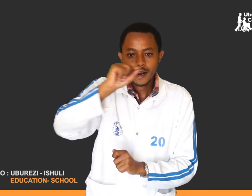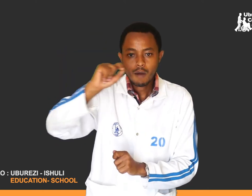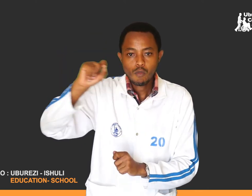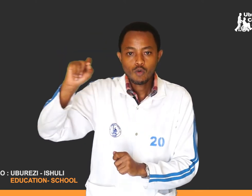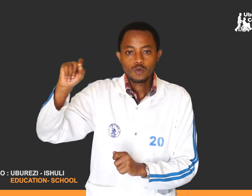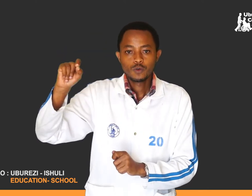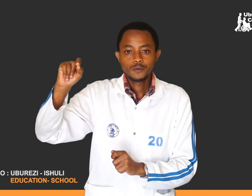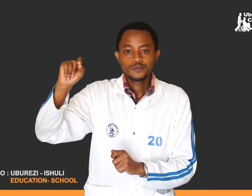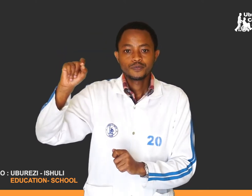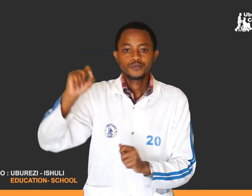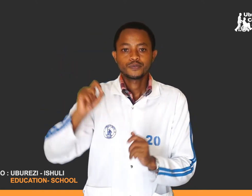Ikaramu,